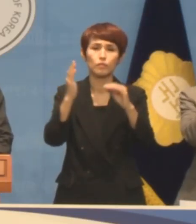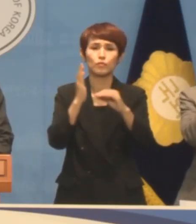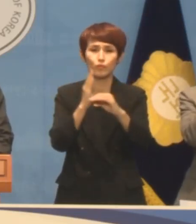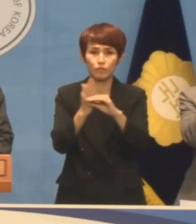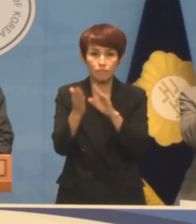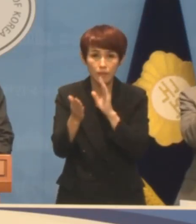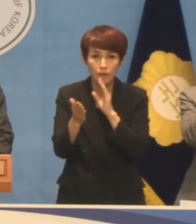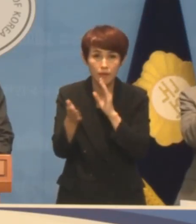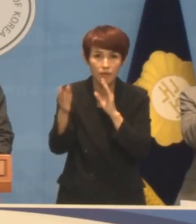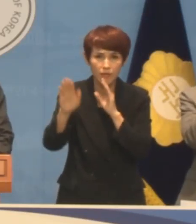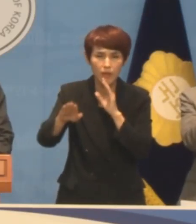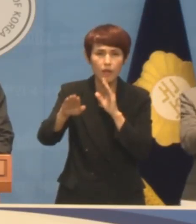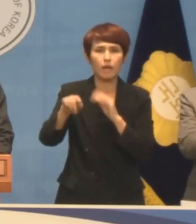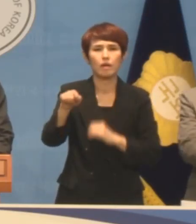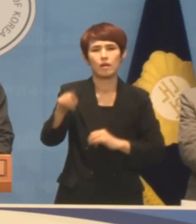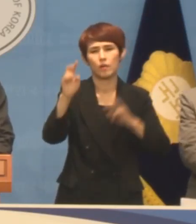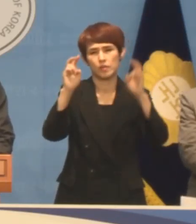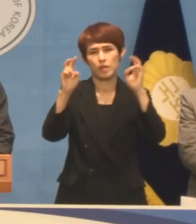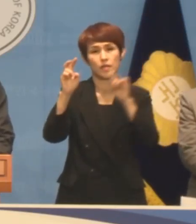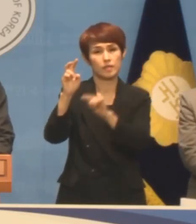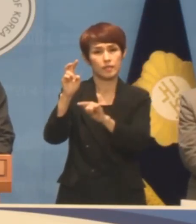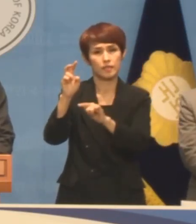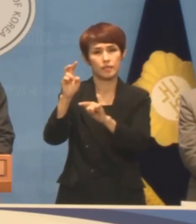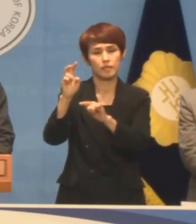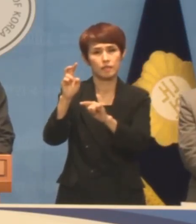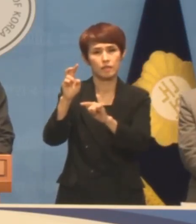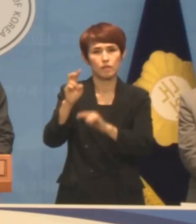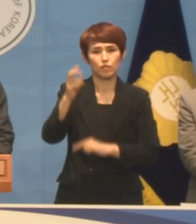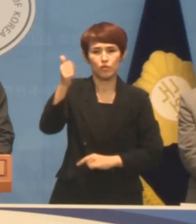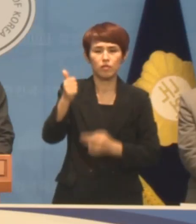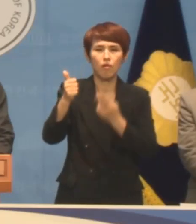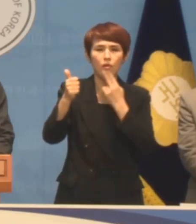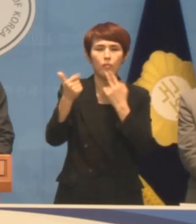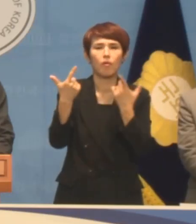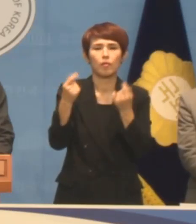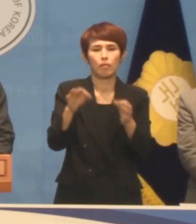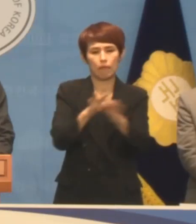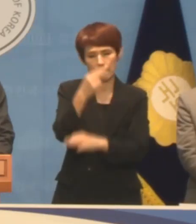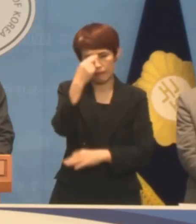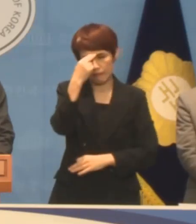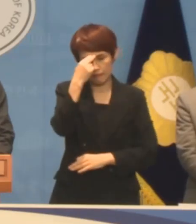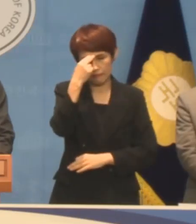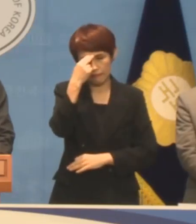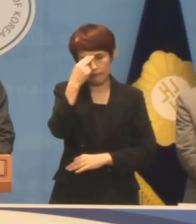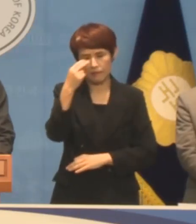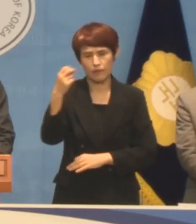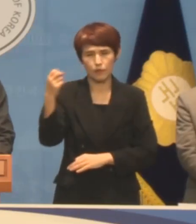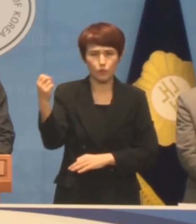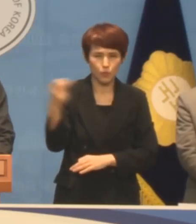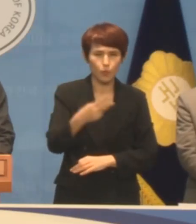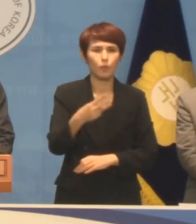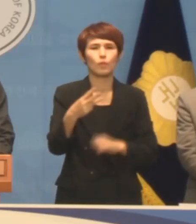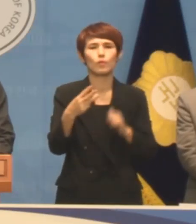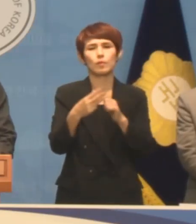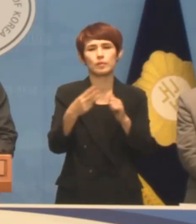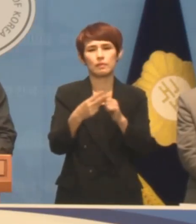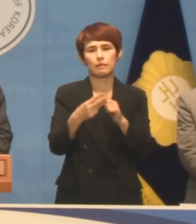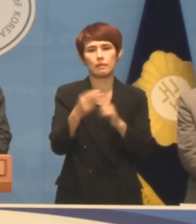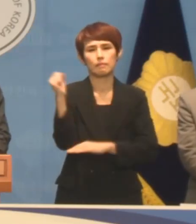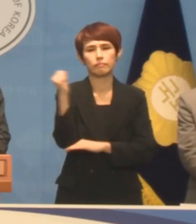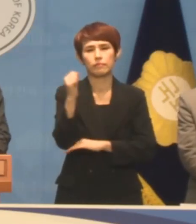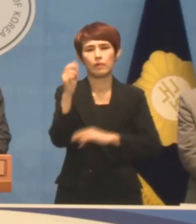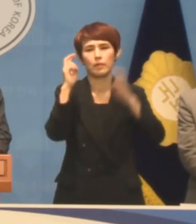있습니다만 이 회사는 당초 의뢰한 대로 주인 없는 회사처럼 경영난을 겪다 다시 세 번째 부실